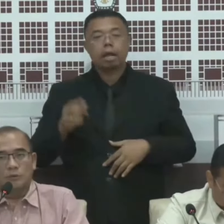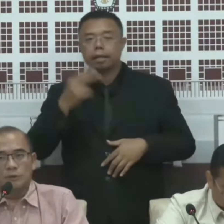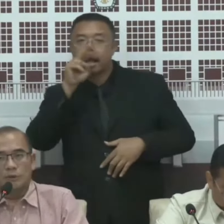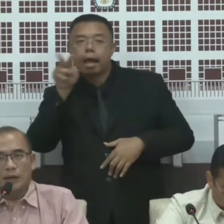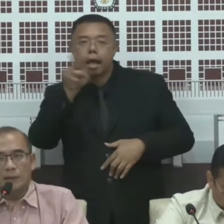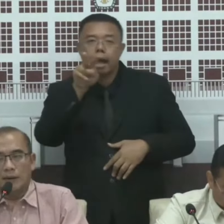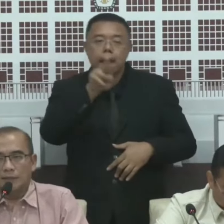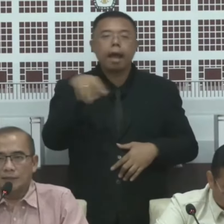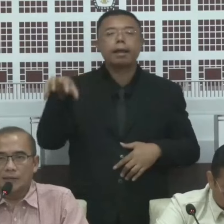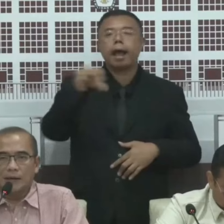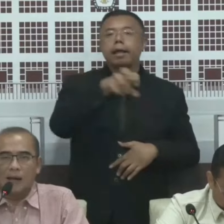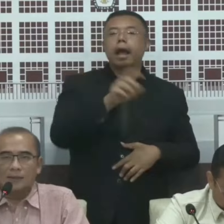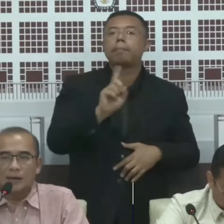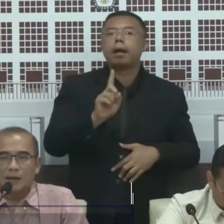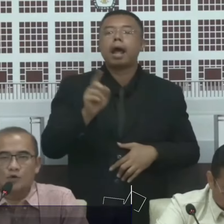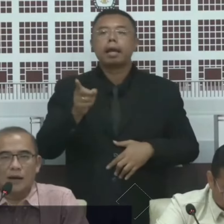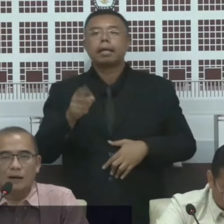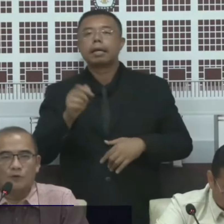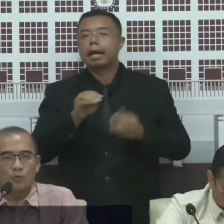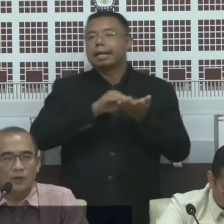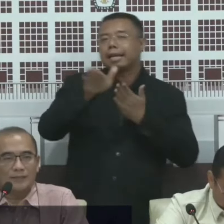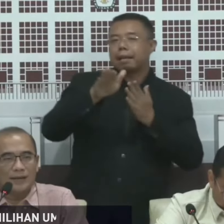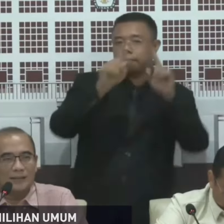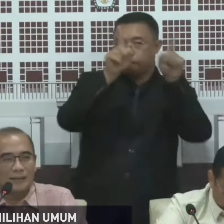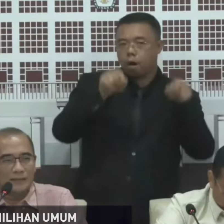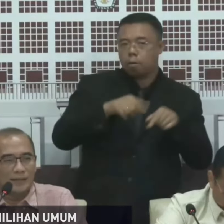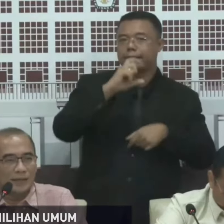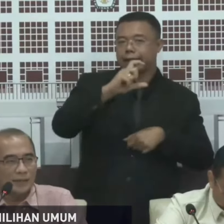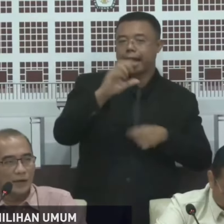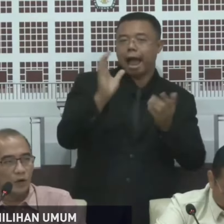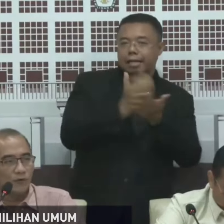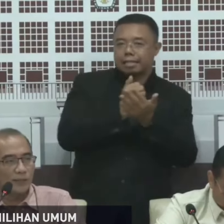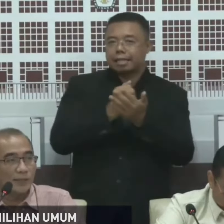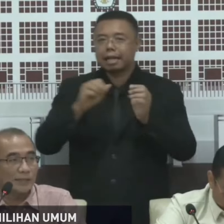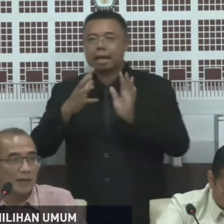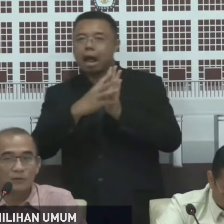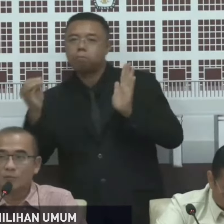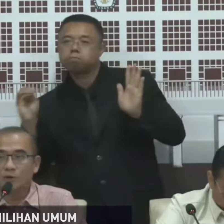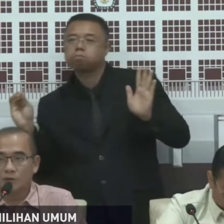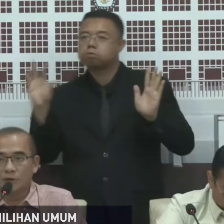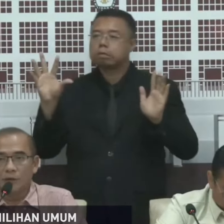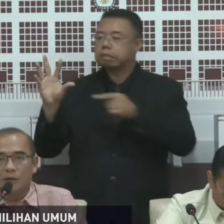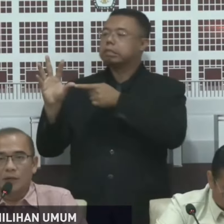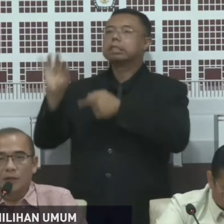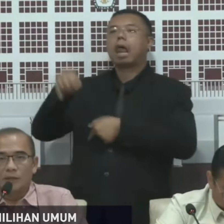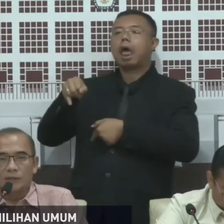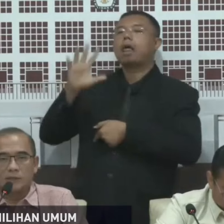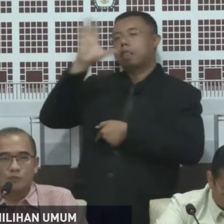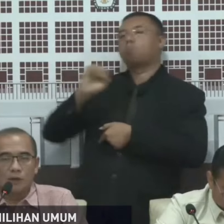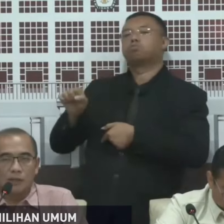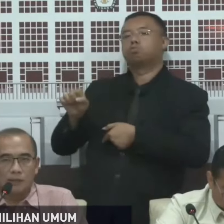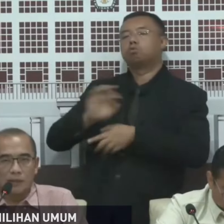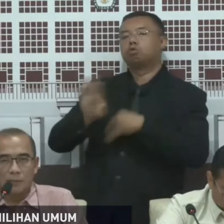termonitor daerah mana saja yang antara unggahan formulir C hasilnya dengan yang konversinya salah itu termonitor.